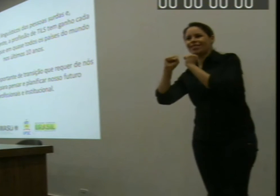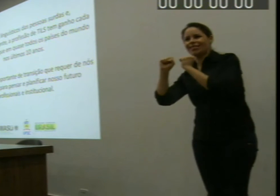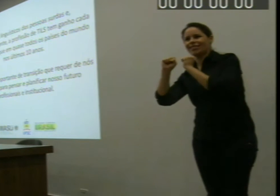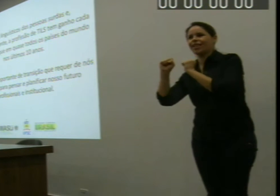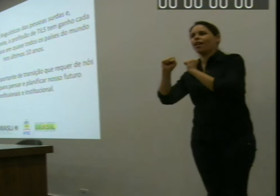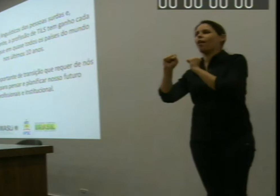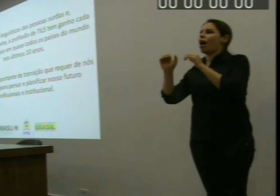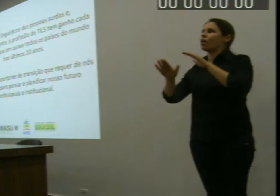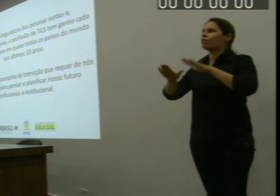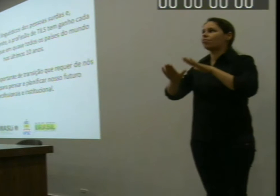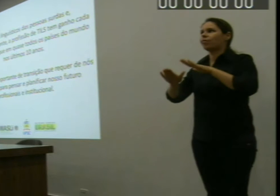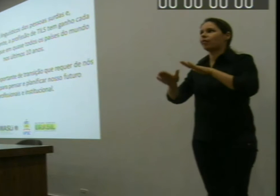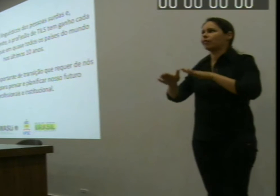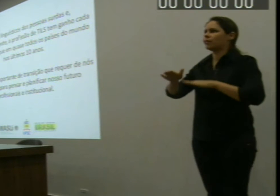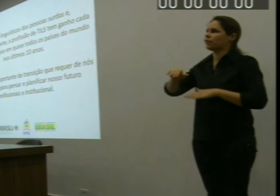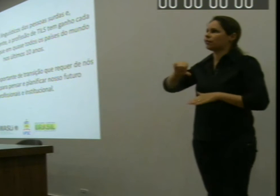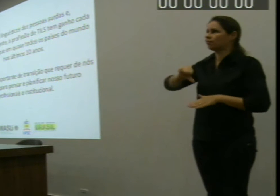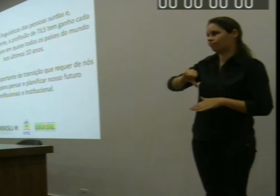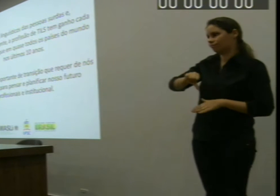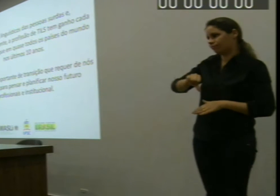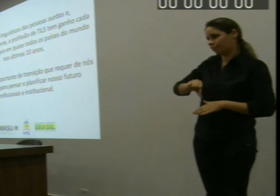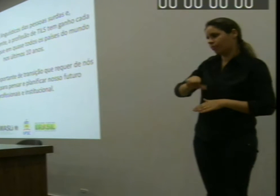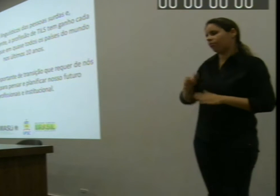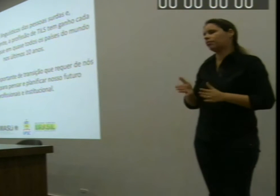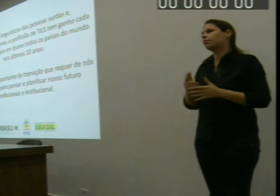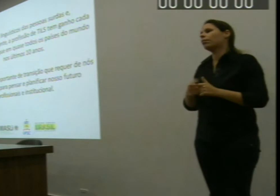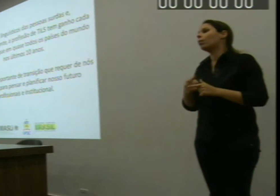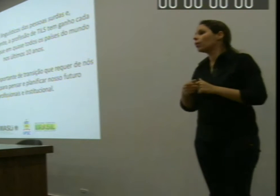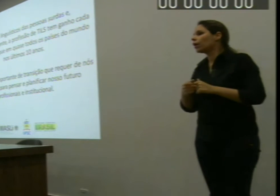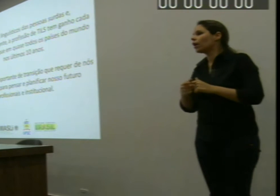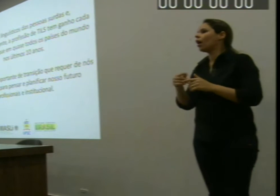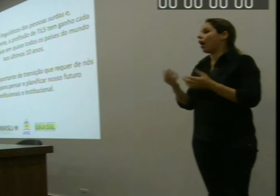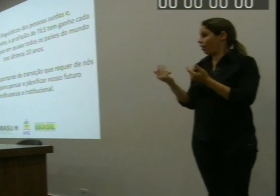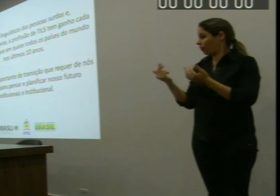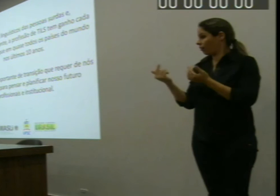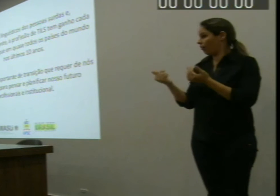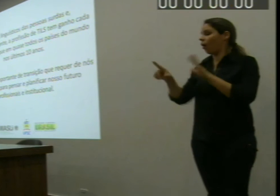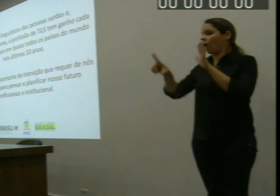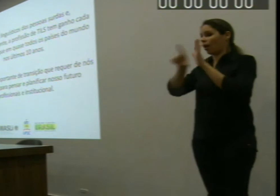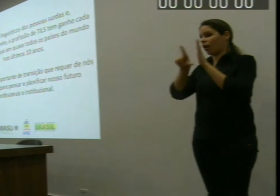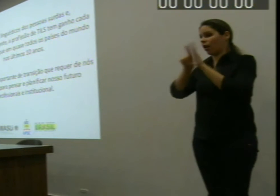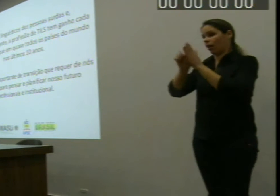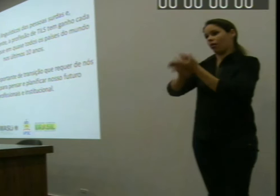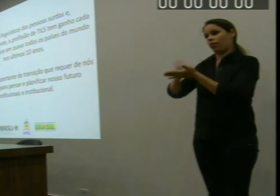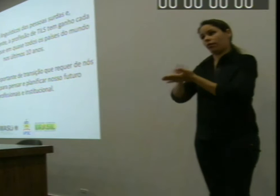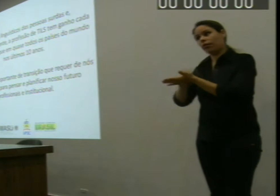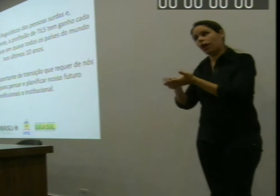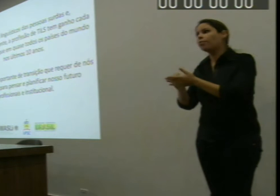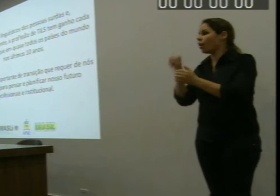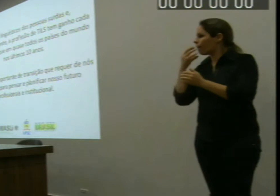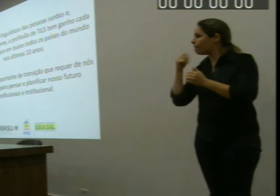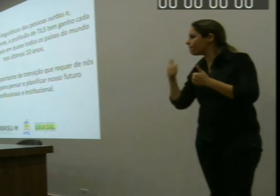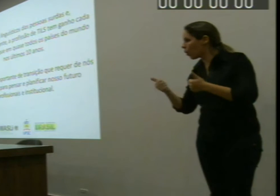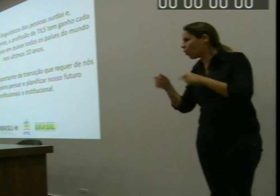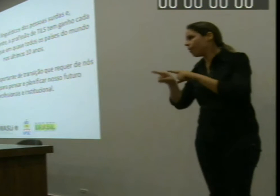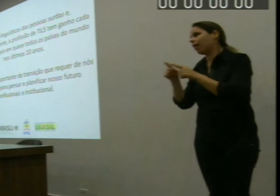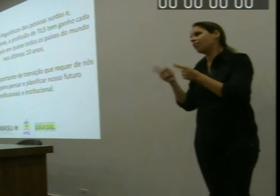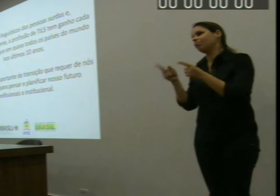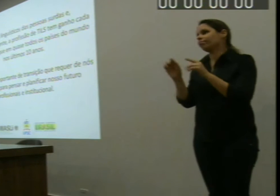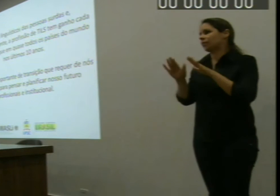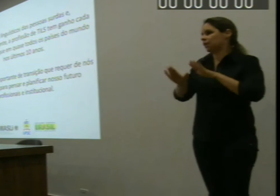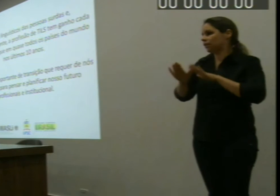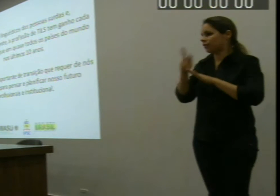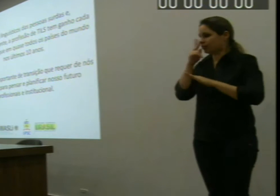própria lei do interprete de língua de sinais que por um lado é positiva mas ela também tem o seu aspecto negativo né e como a gente pensar